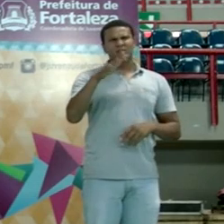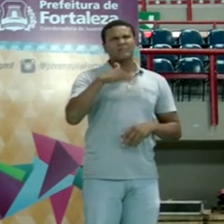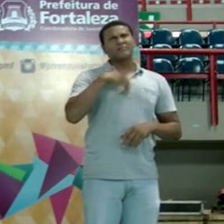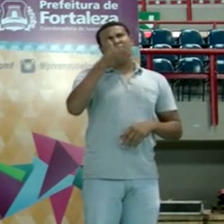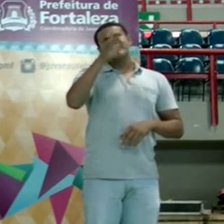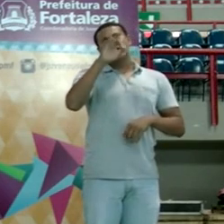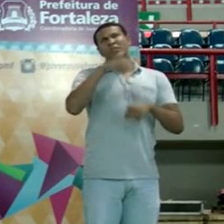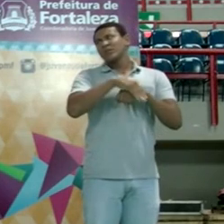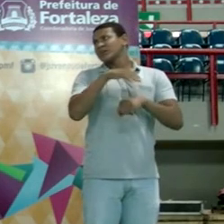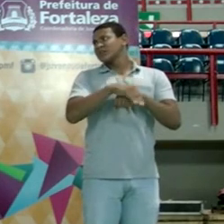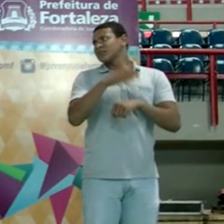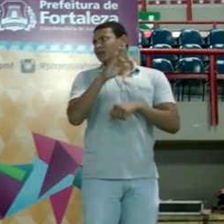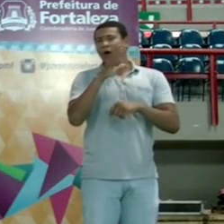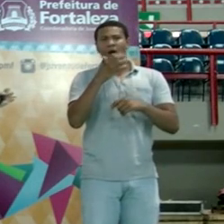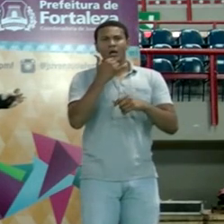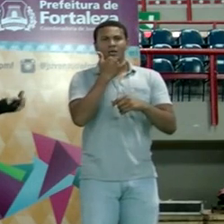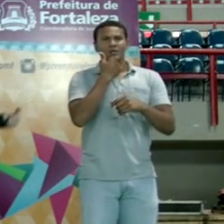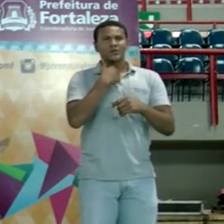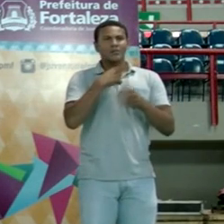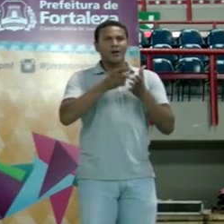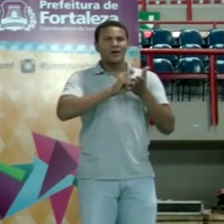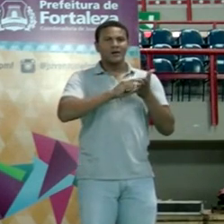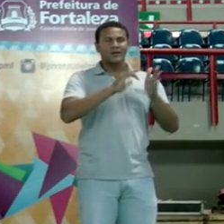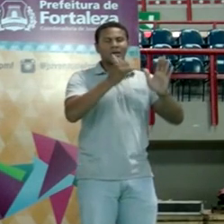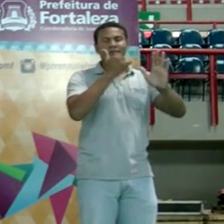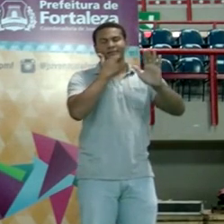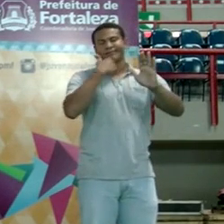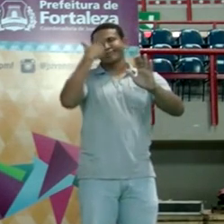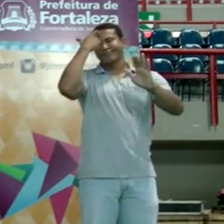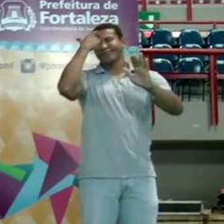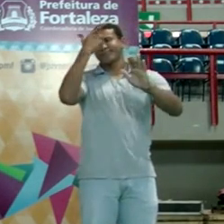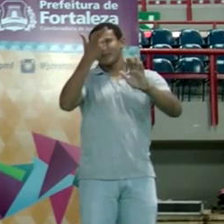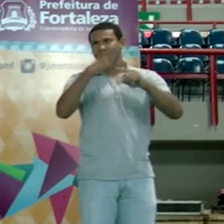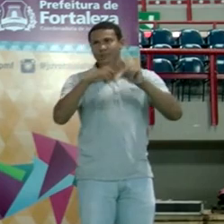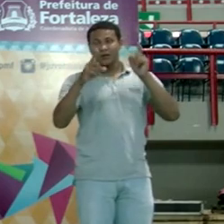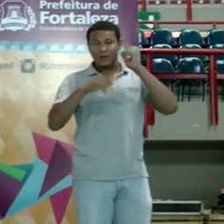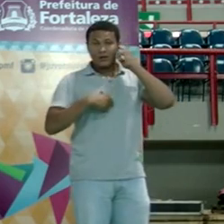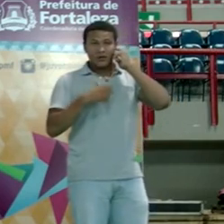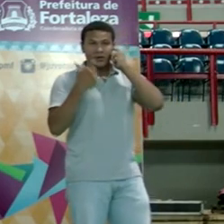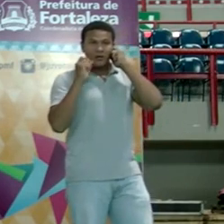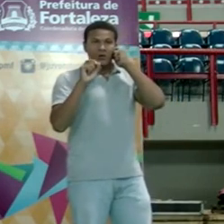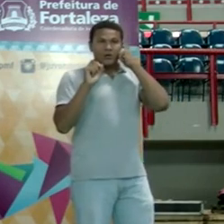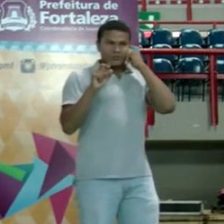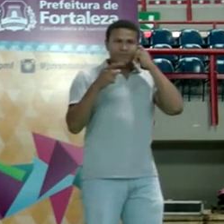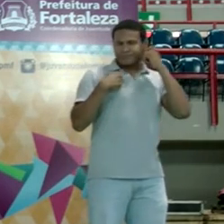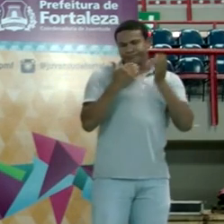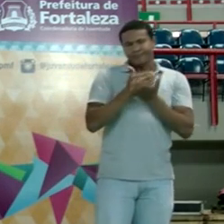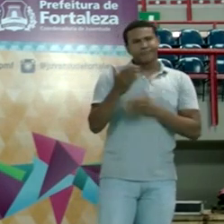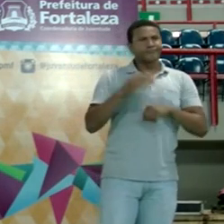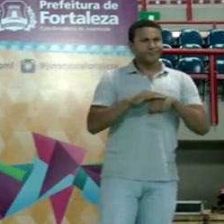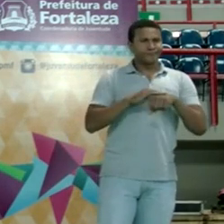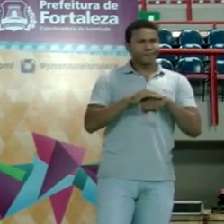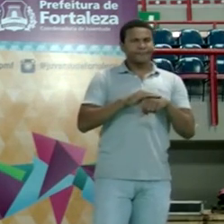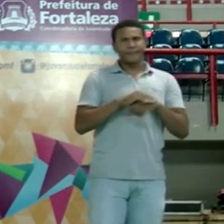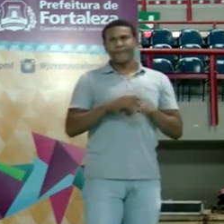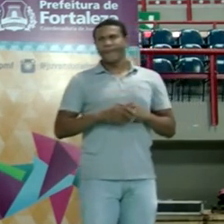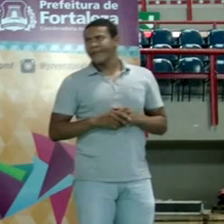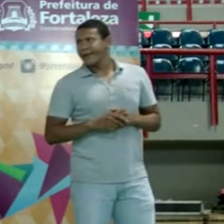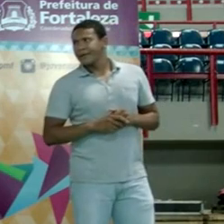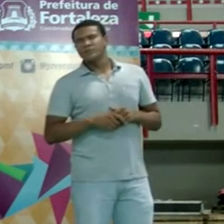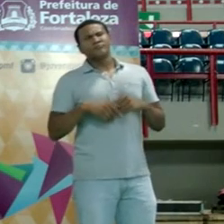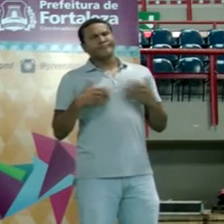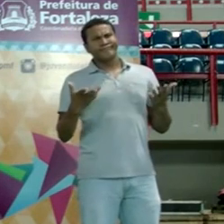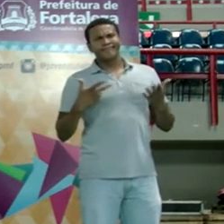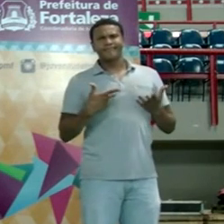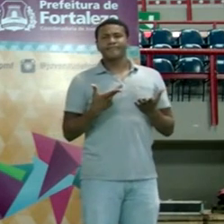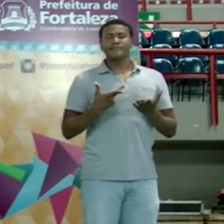noite... Ai não, é mais cedo, né? Pronto. A gente vai então conversando por aqui. E aí a gente vai fazer o seguinte. Eu